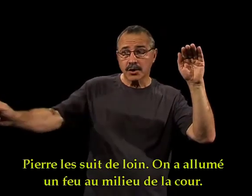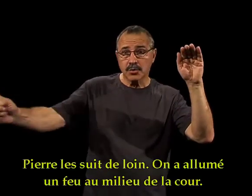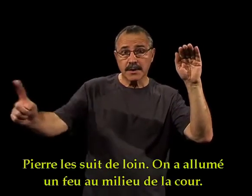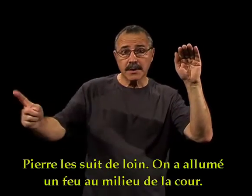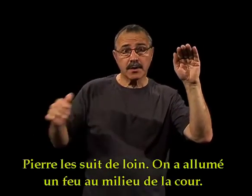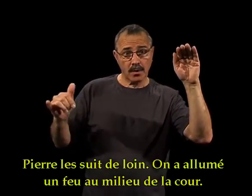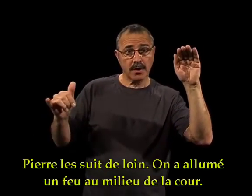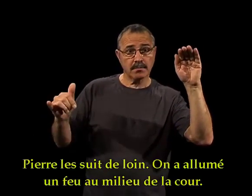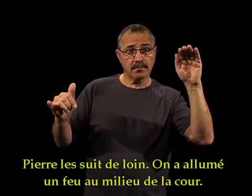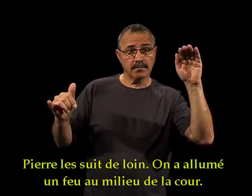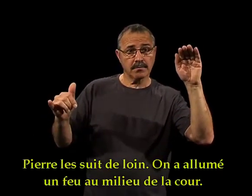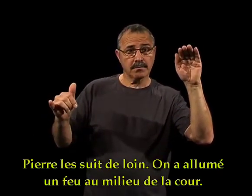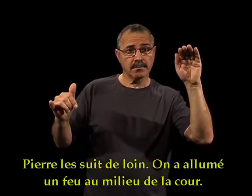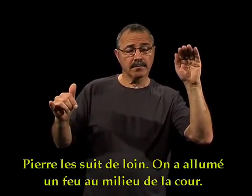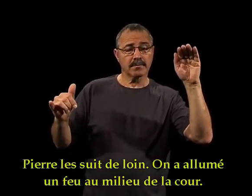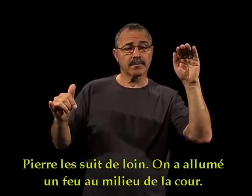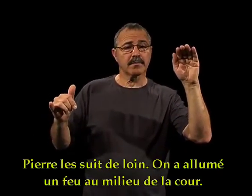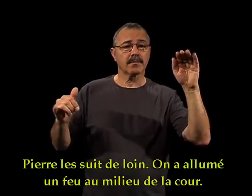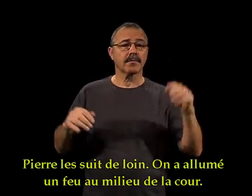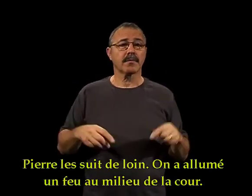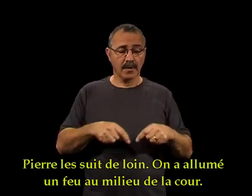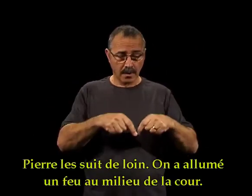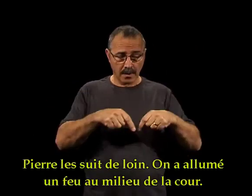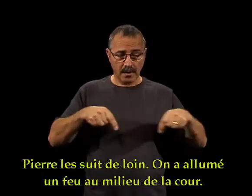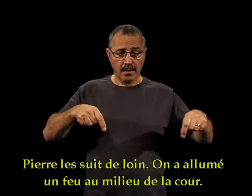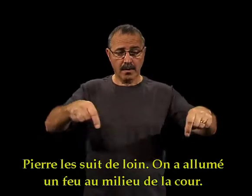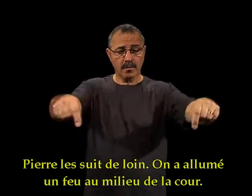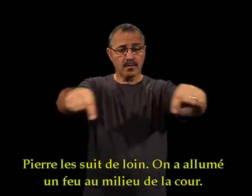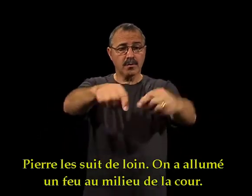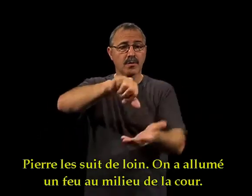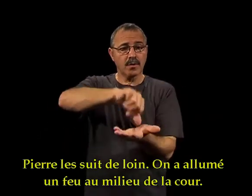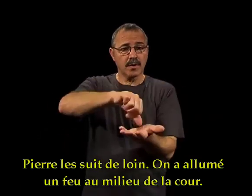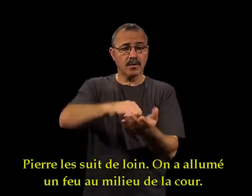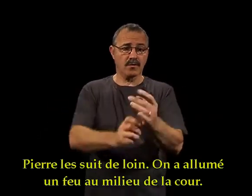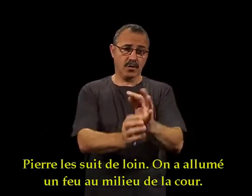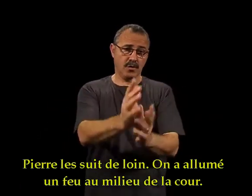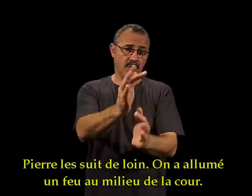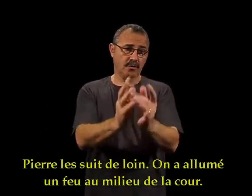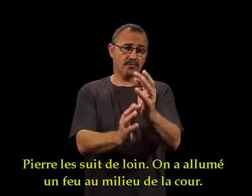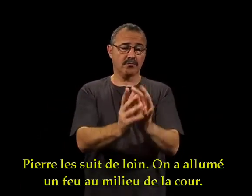Pierre les suit de loin. On a allumé un feu au milieu de la cour.